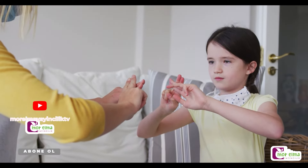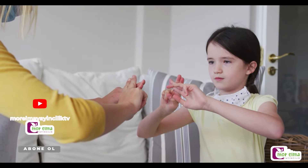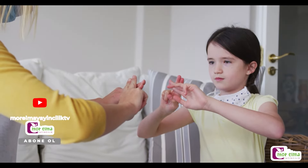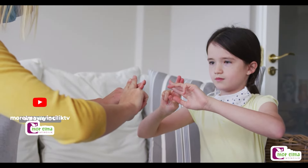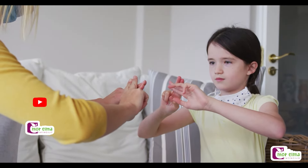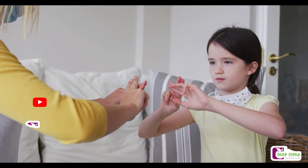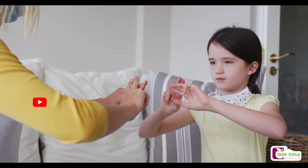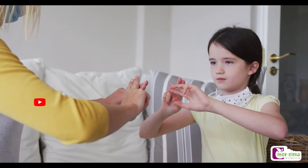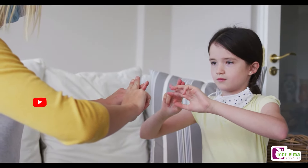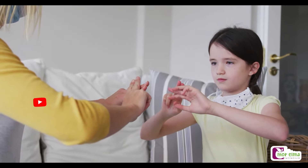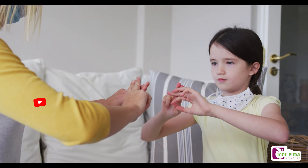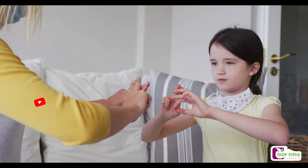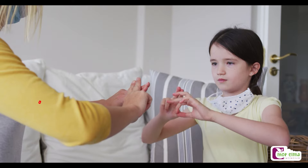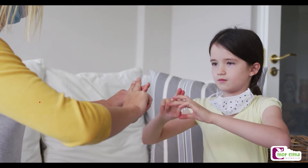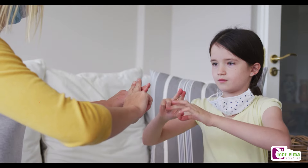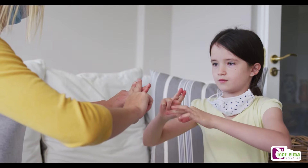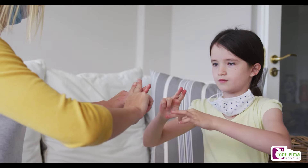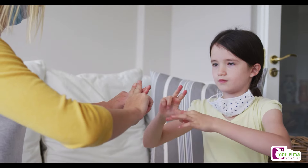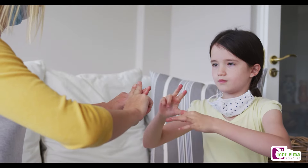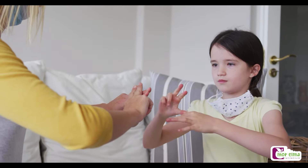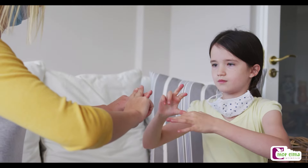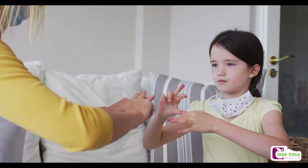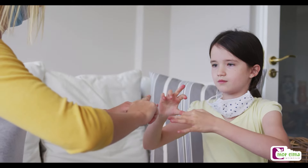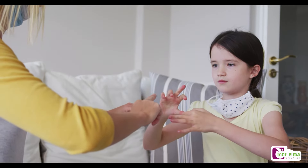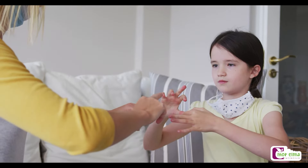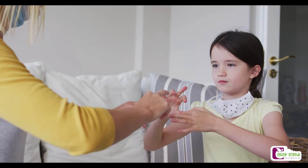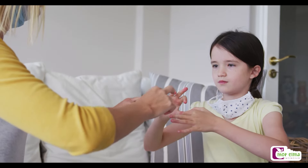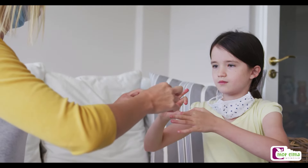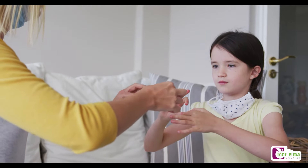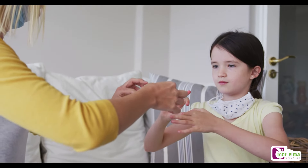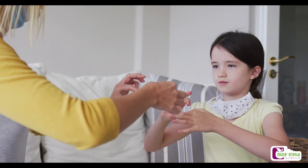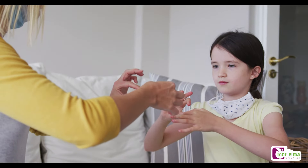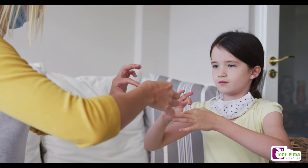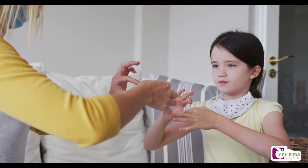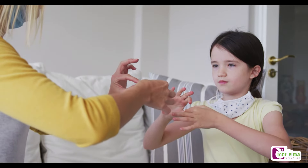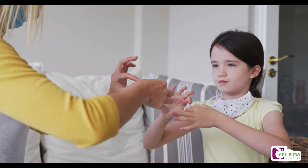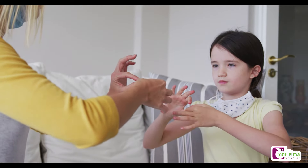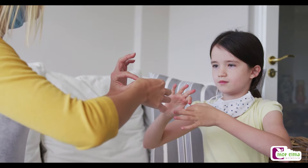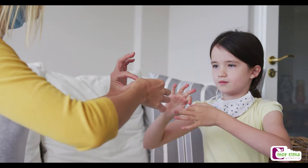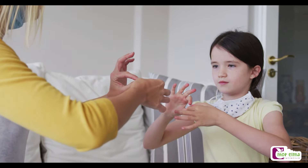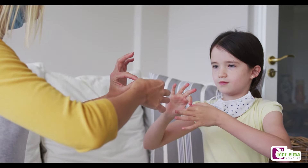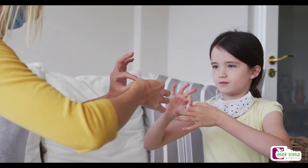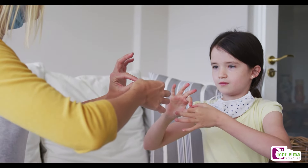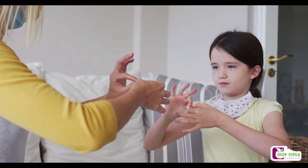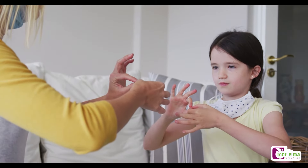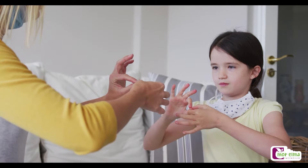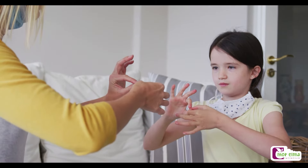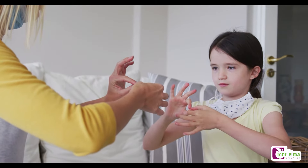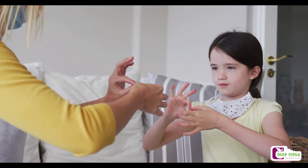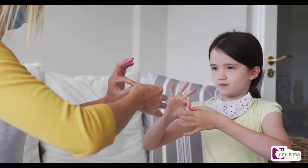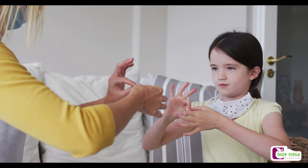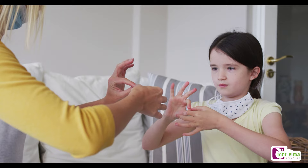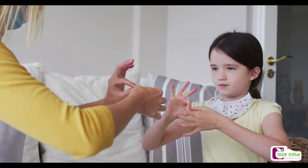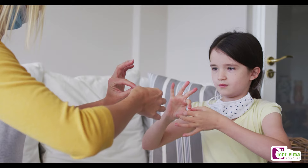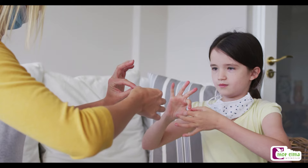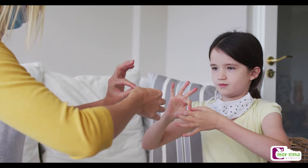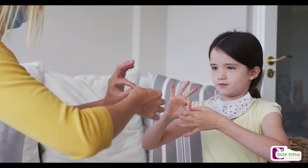Bizler de işaret dili öğrenerek işitme engellilerle iletişim kurabiliriz. Videoyu izleyelim, bazı